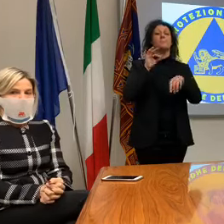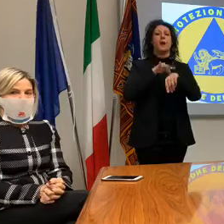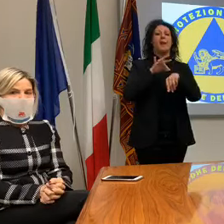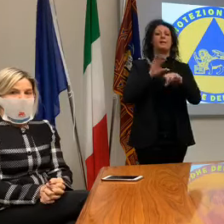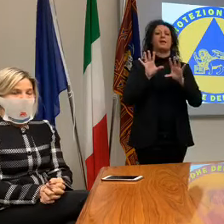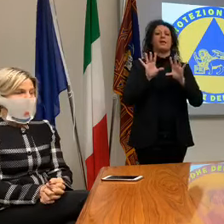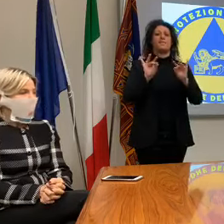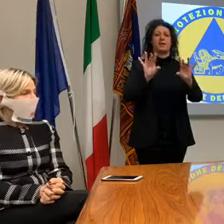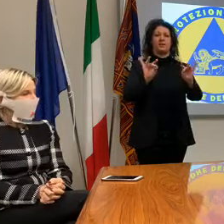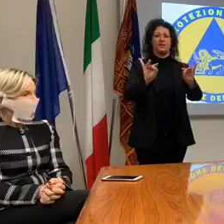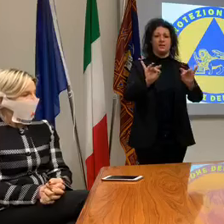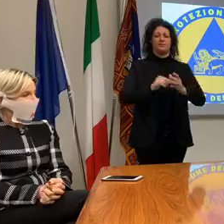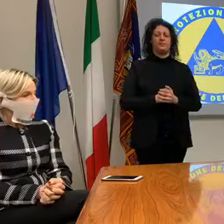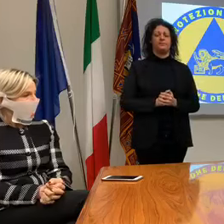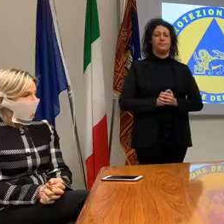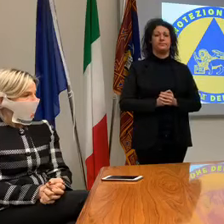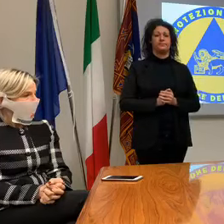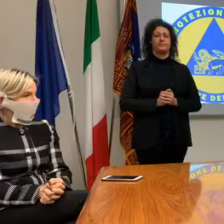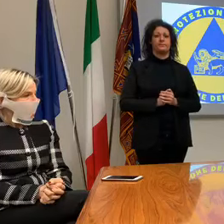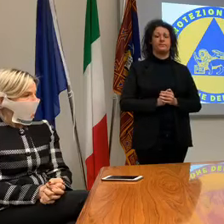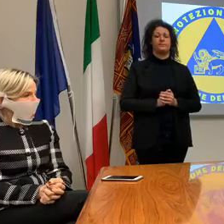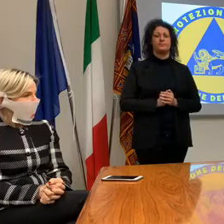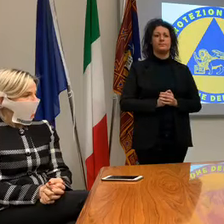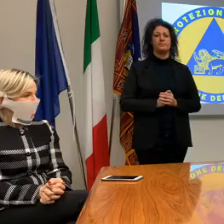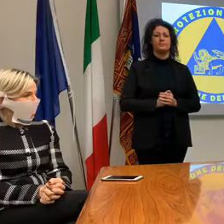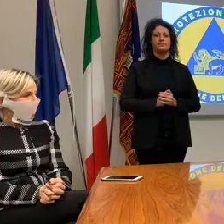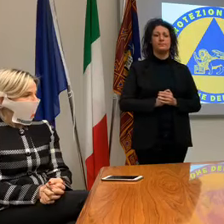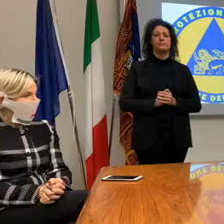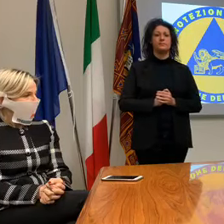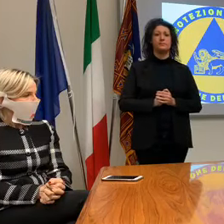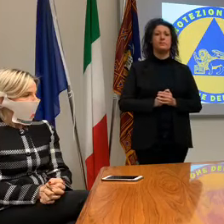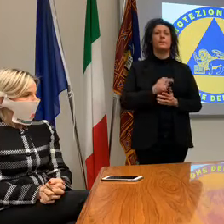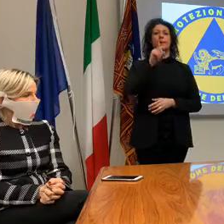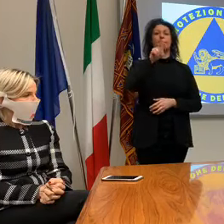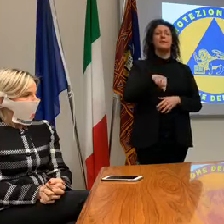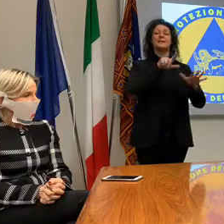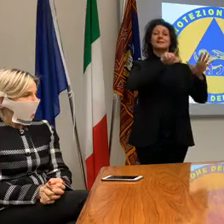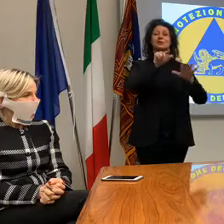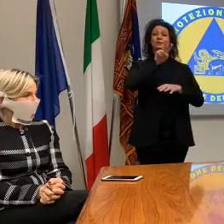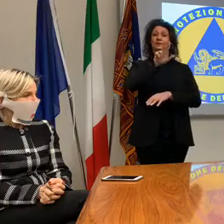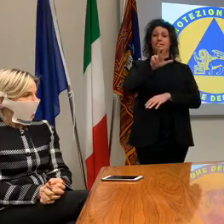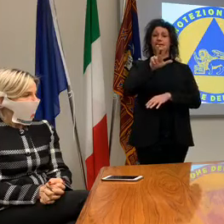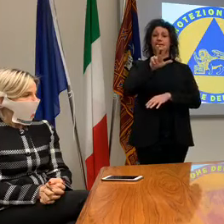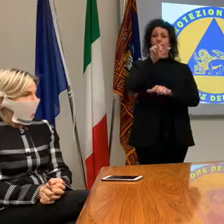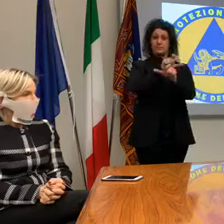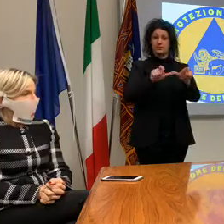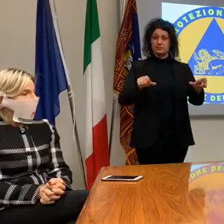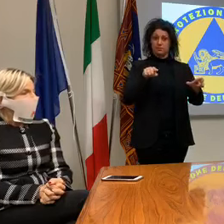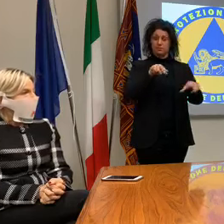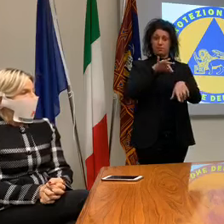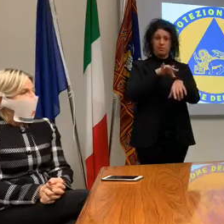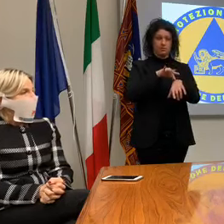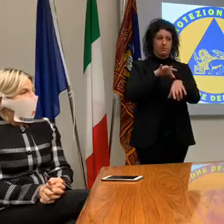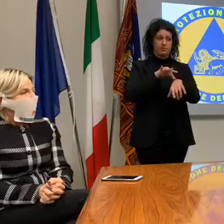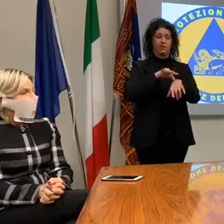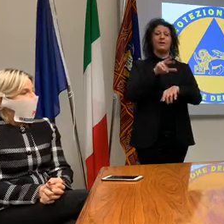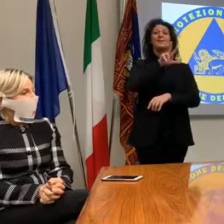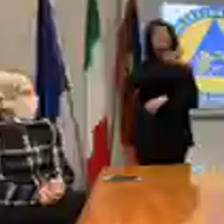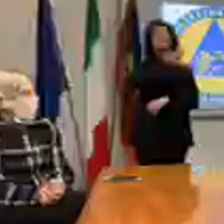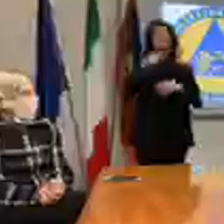degenze finali. Di questi 1.723 pazienti, 316 sono i